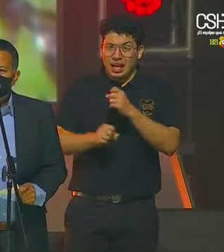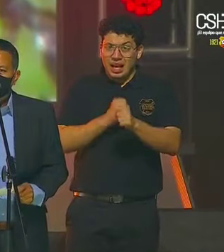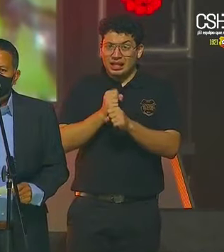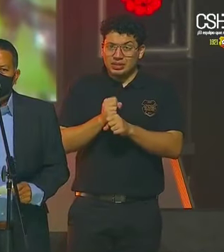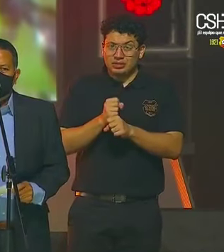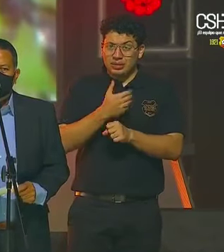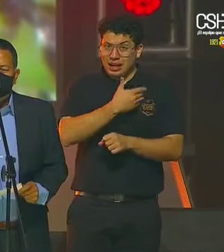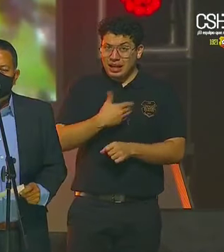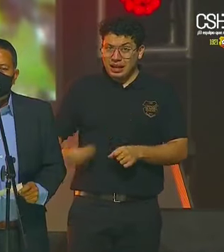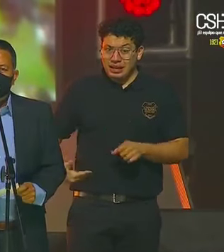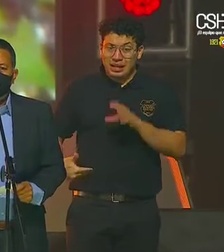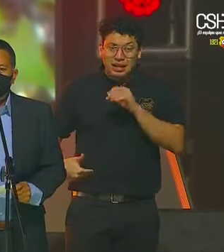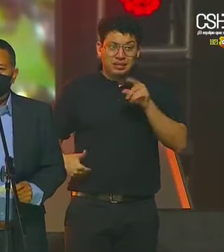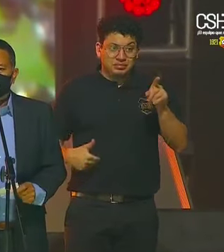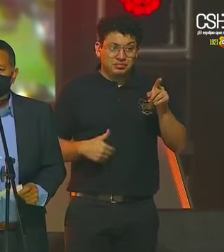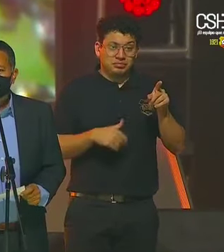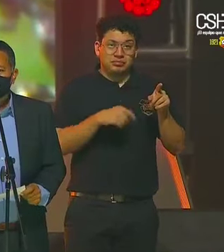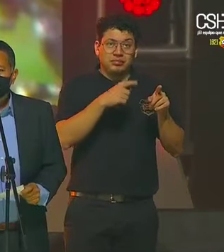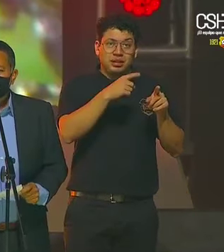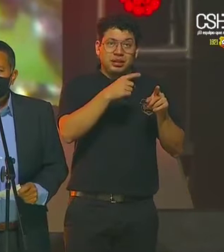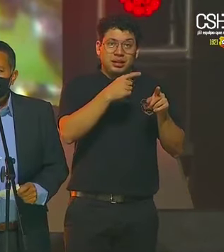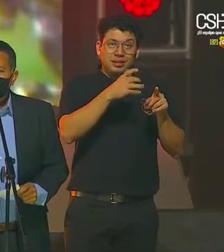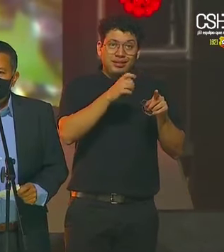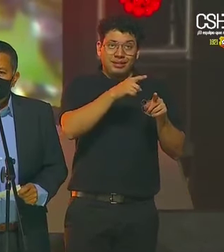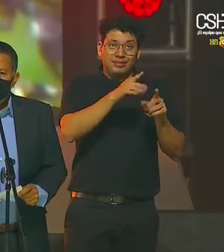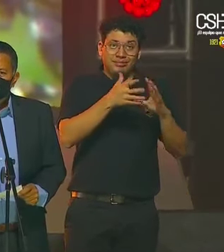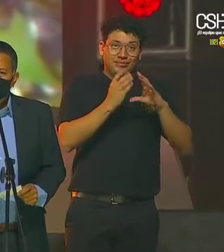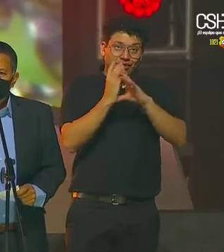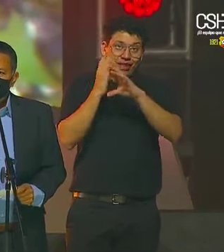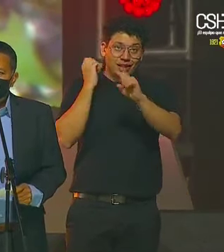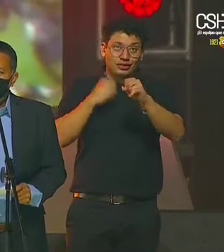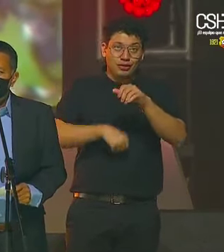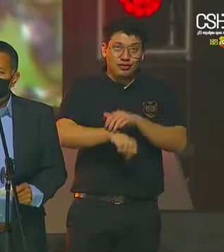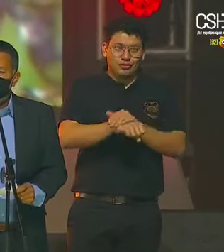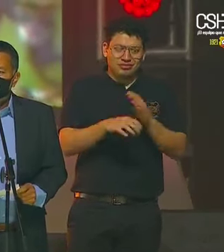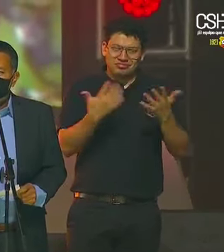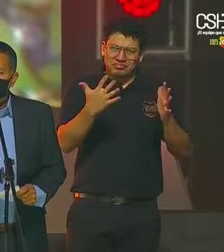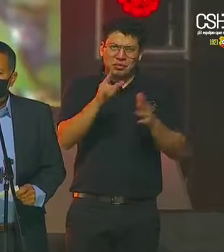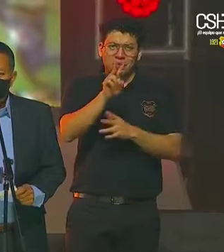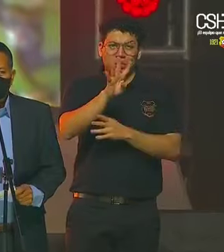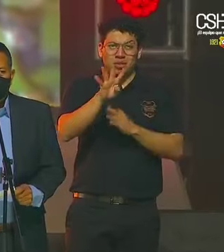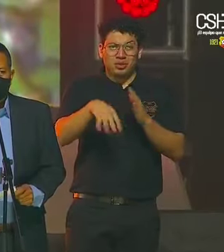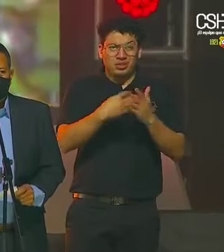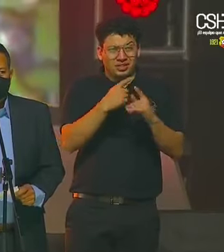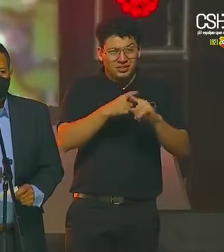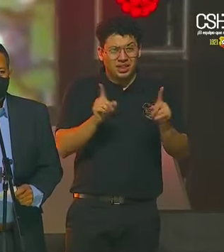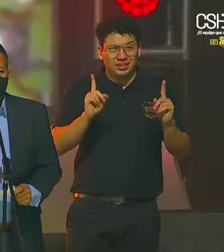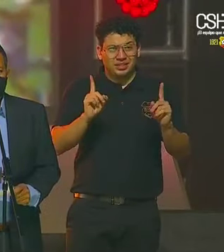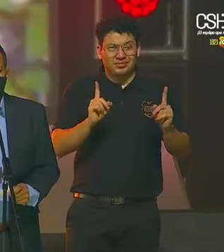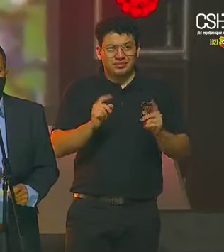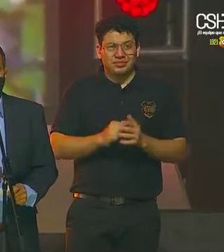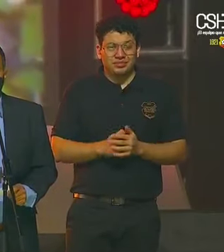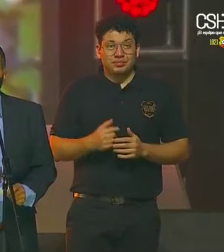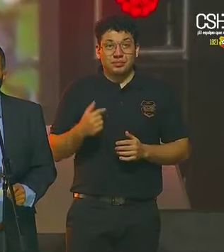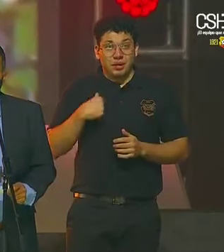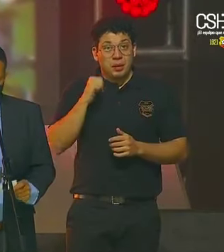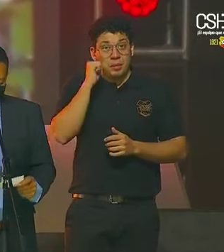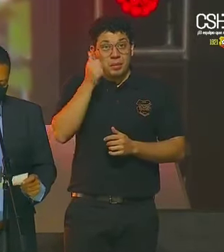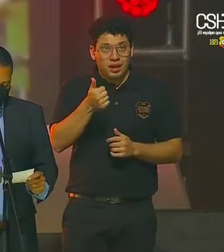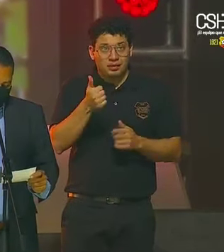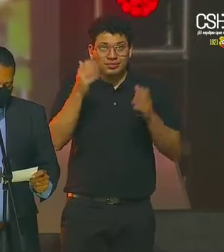Federación Costarricense de Fútbol son 24 horas. Mañana nosotros estaremos celebrando también un